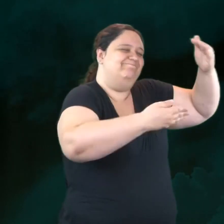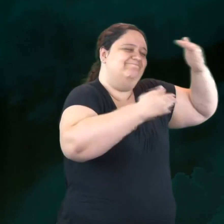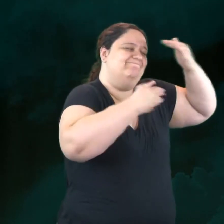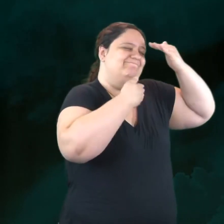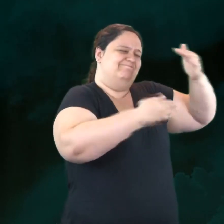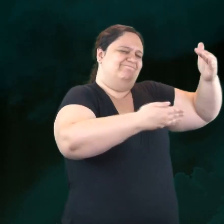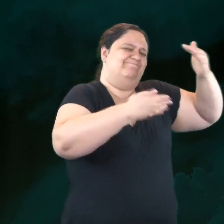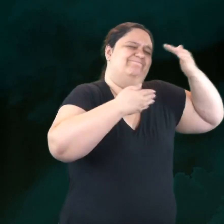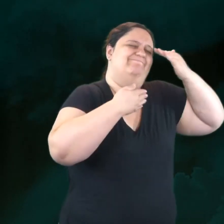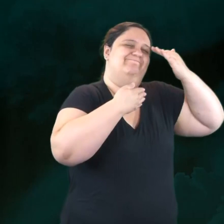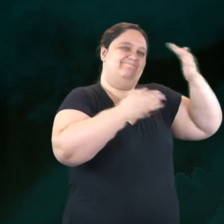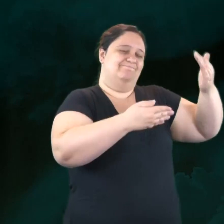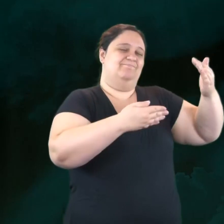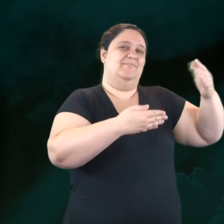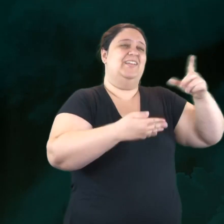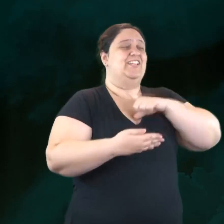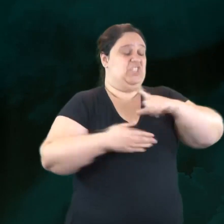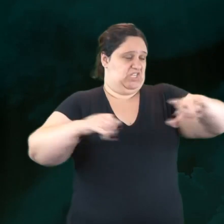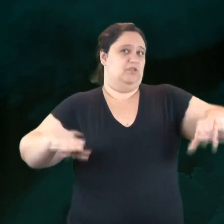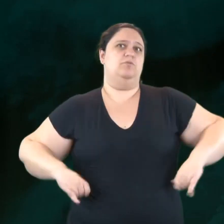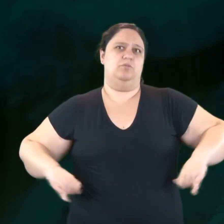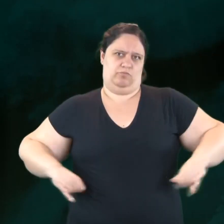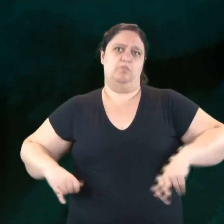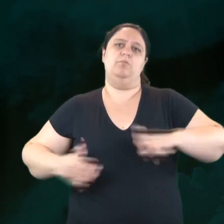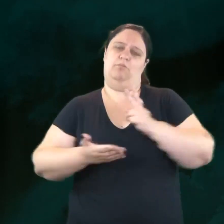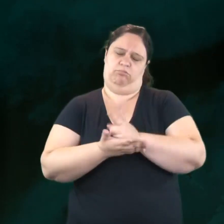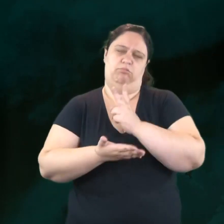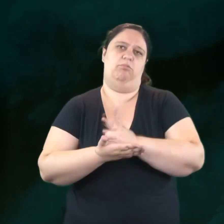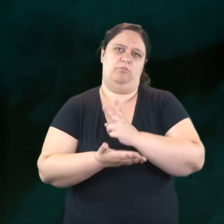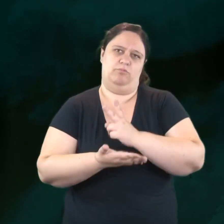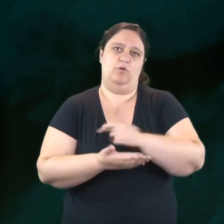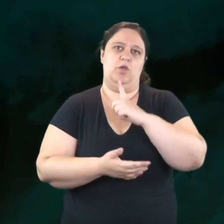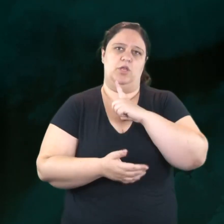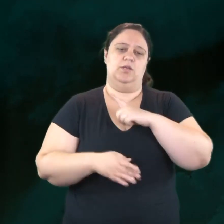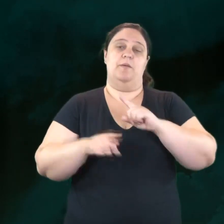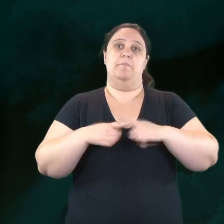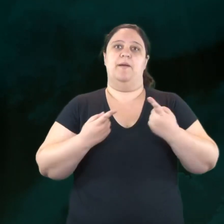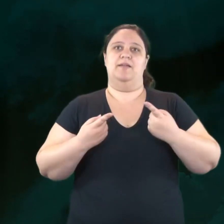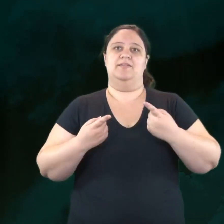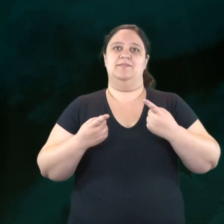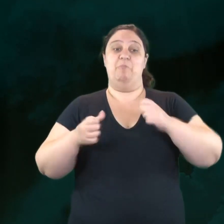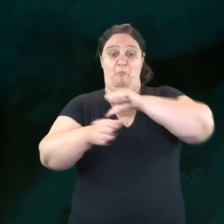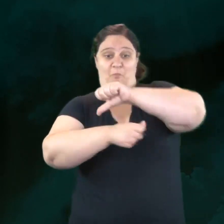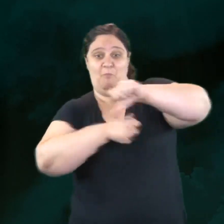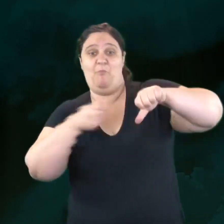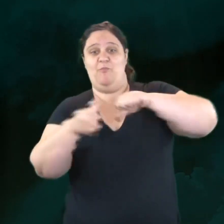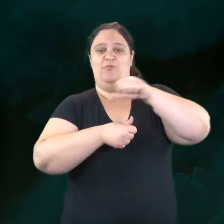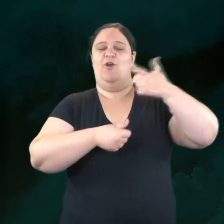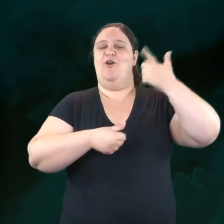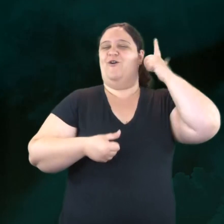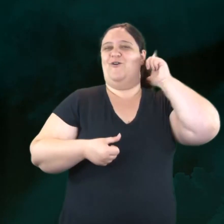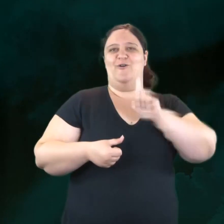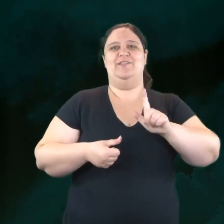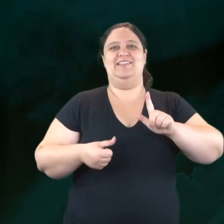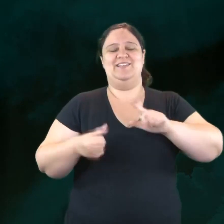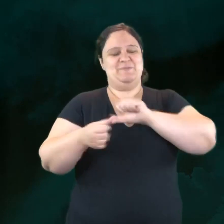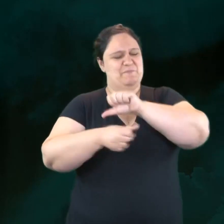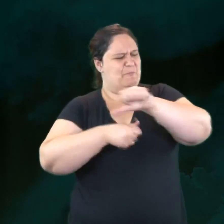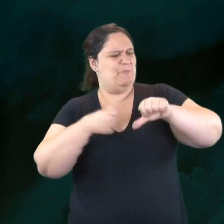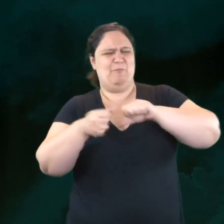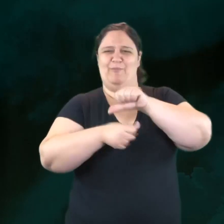irmãos, mesmo no meio de tanto sofrimento, irmão, tudo passou a ser outro. Eu consegui virar a página,